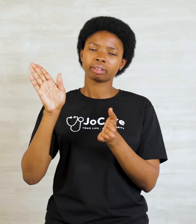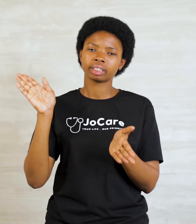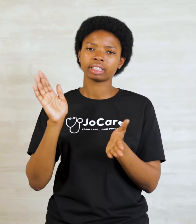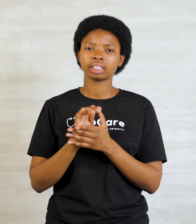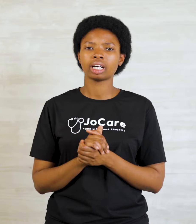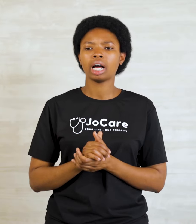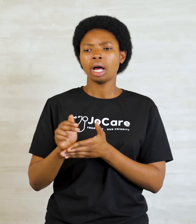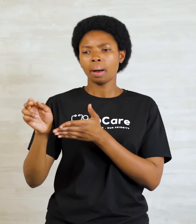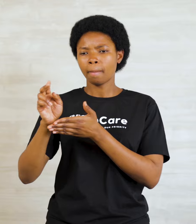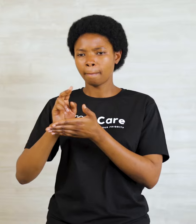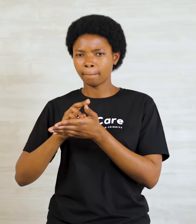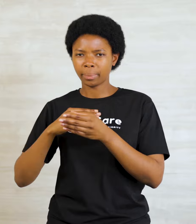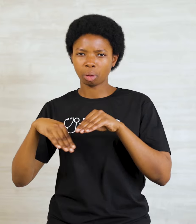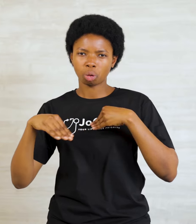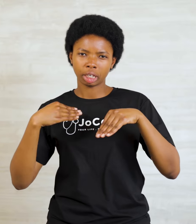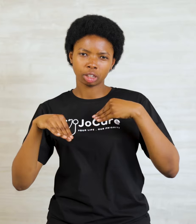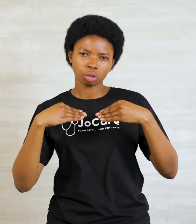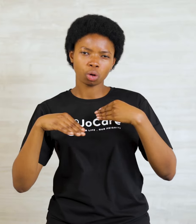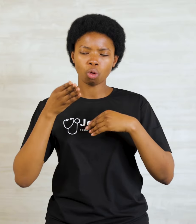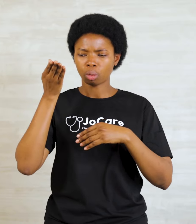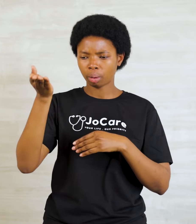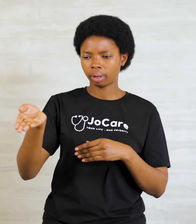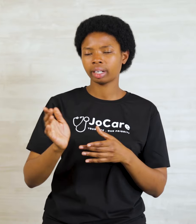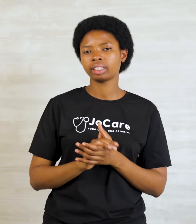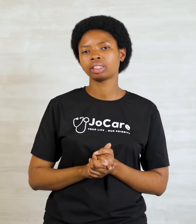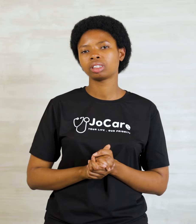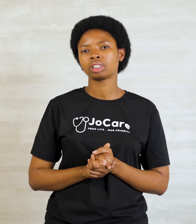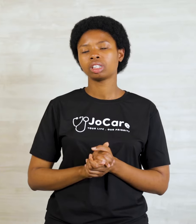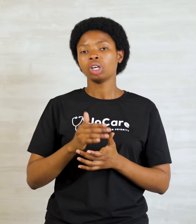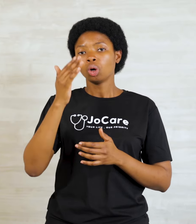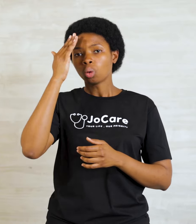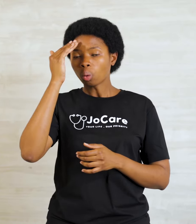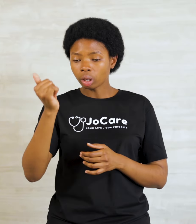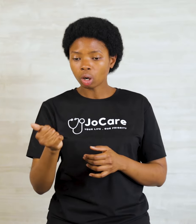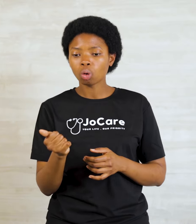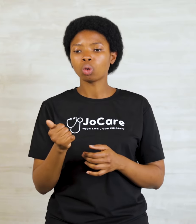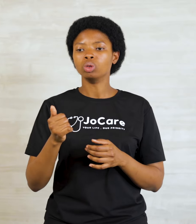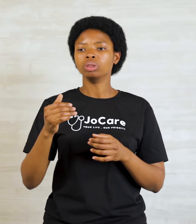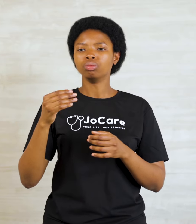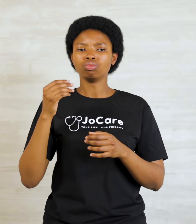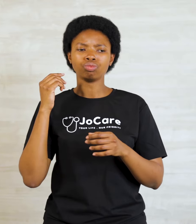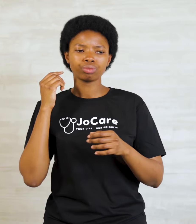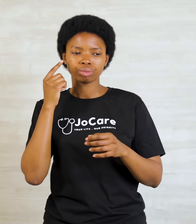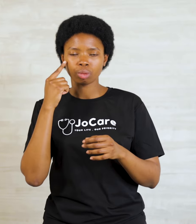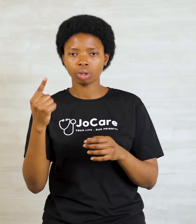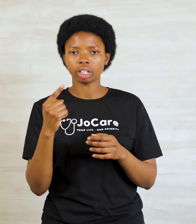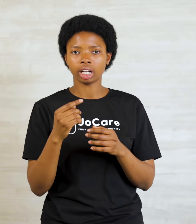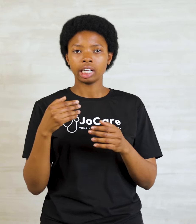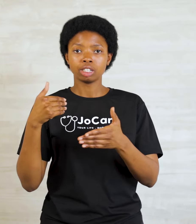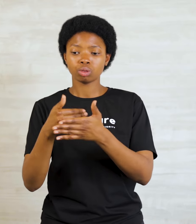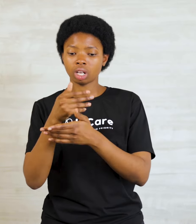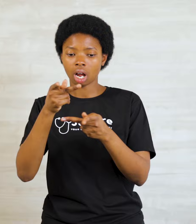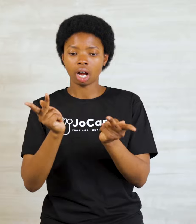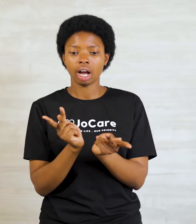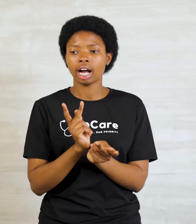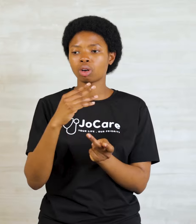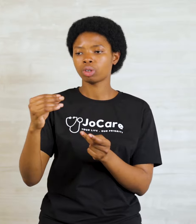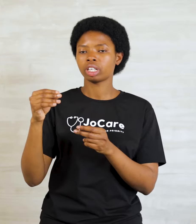bihari koko. Ntitubyigishe gusa umuntu nagera aho agomba kubona serivisi asange nta bikoresho bihari. Ibikoresho bikaba bihari, aho niho